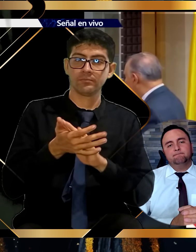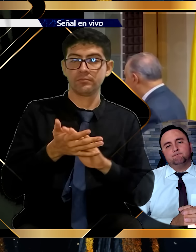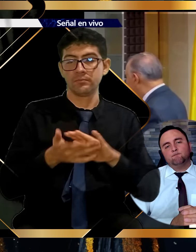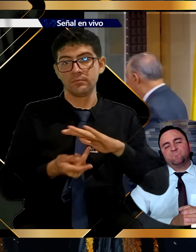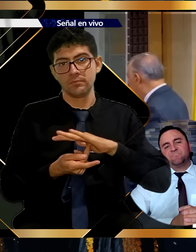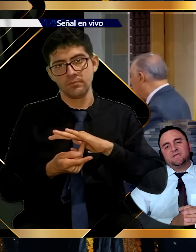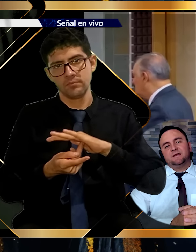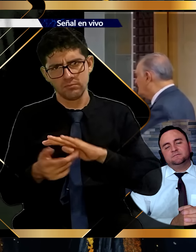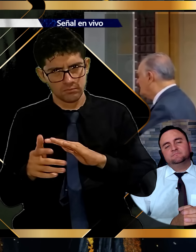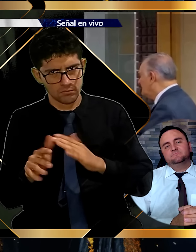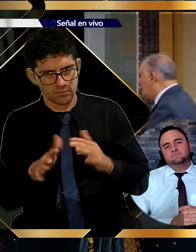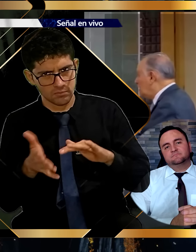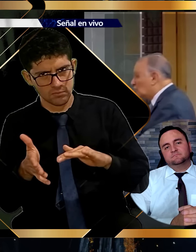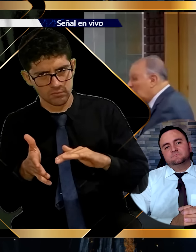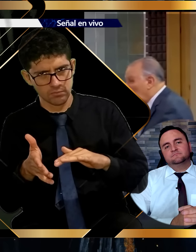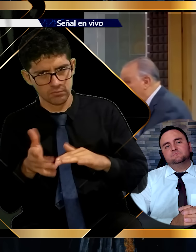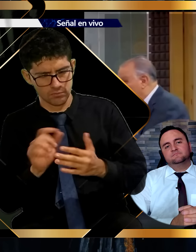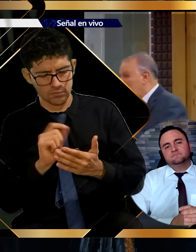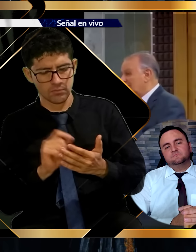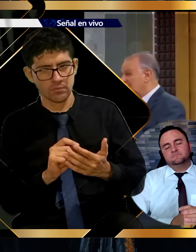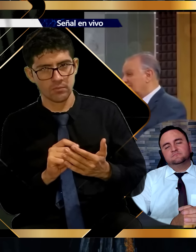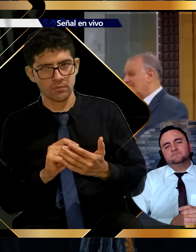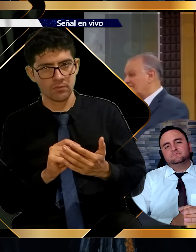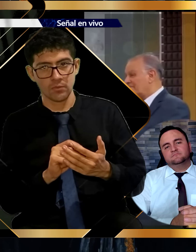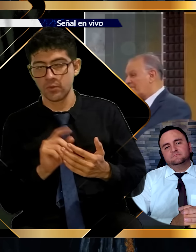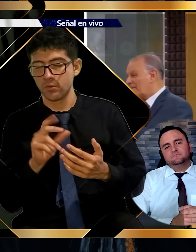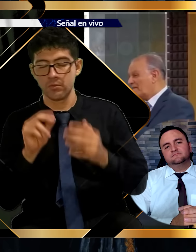eso. Y no se murió al otro día.